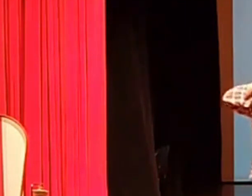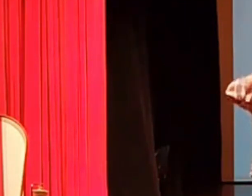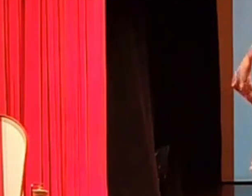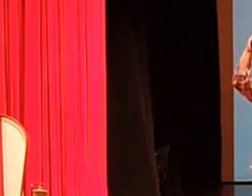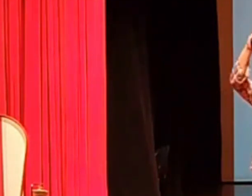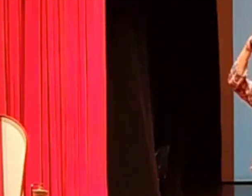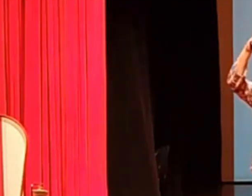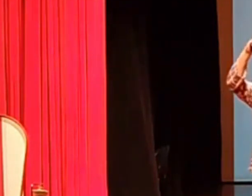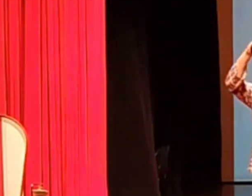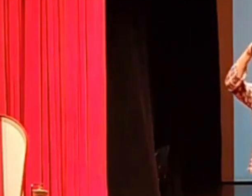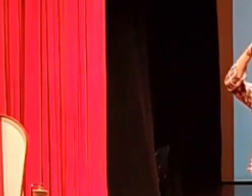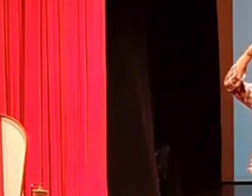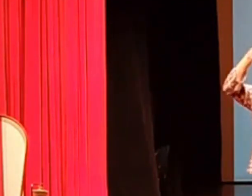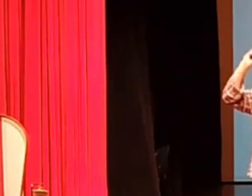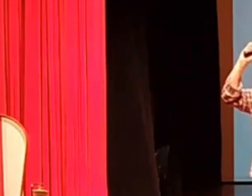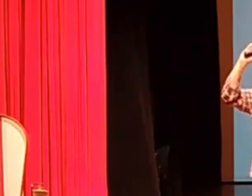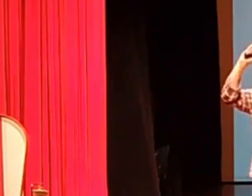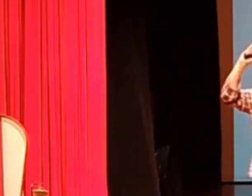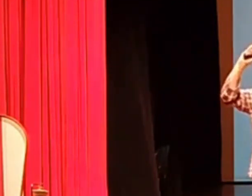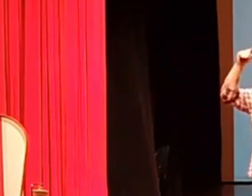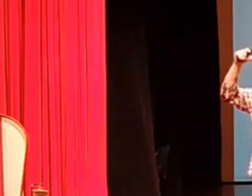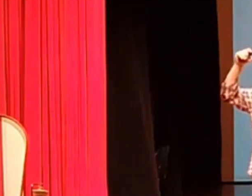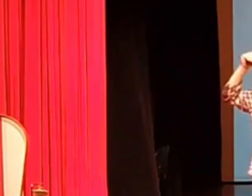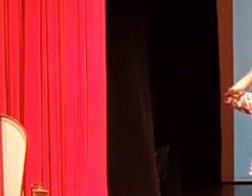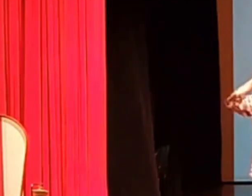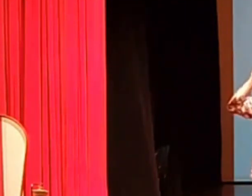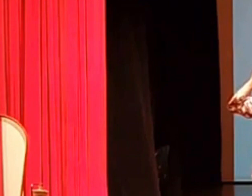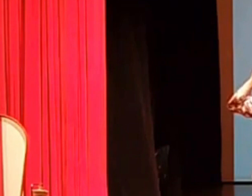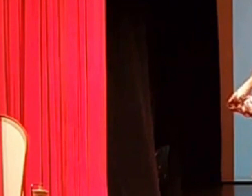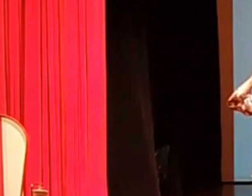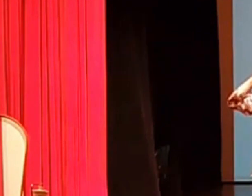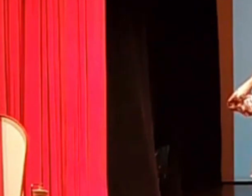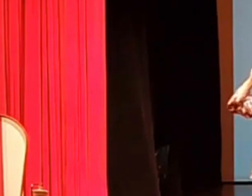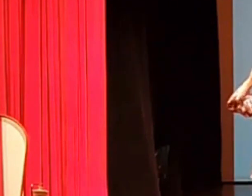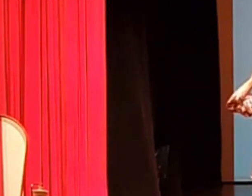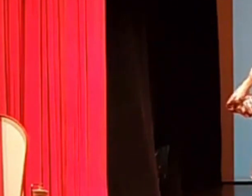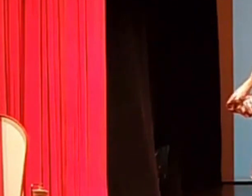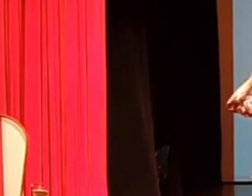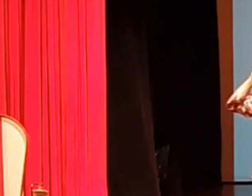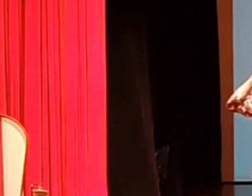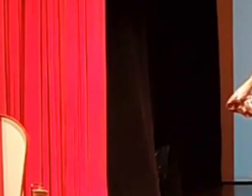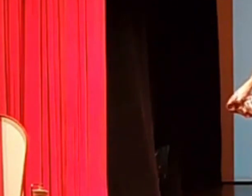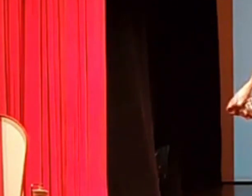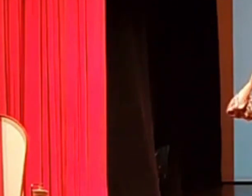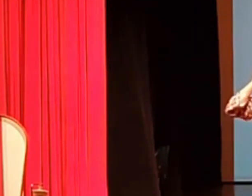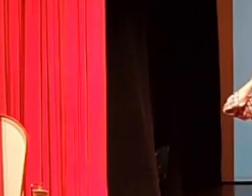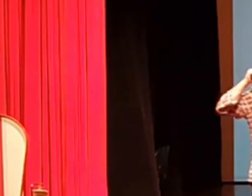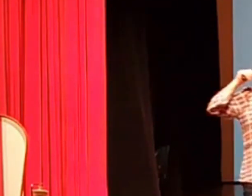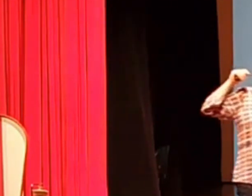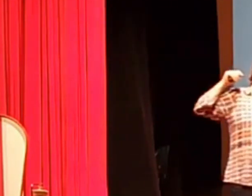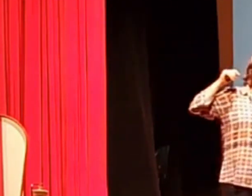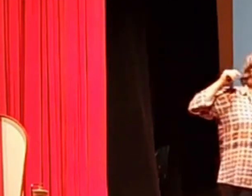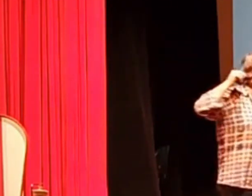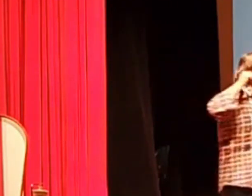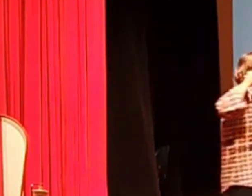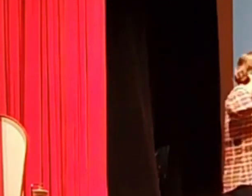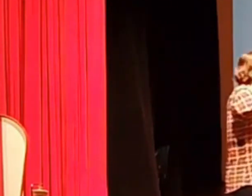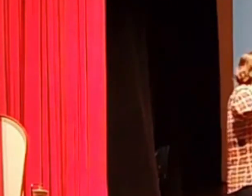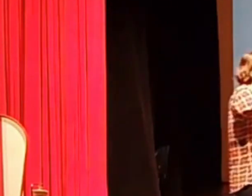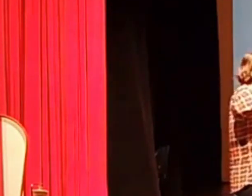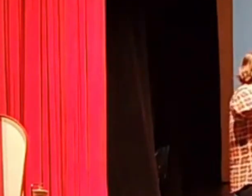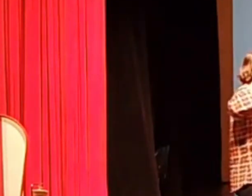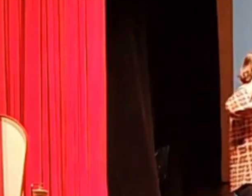crescimento, e é quando a coisa aparece, né, que tem a ver com aquelas características que a gente viu